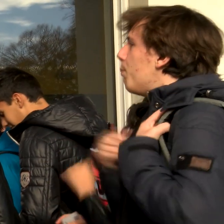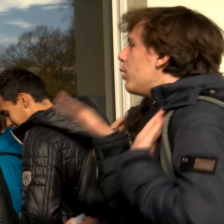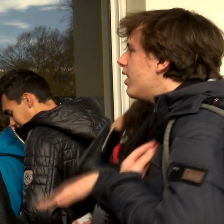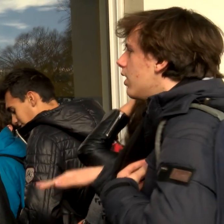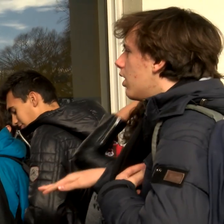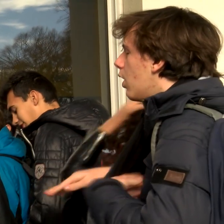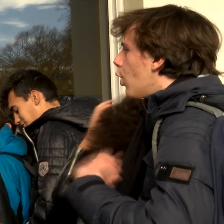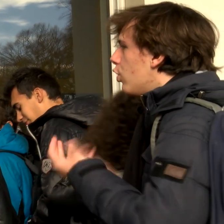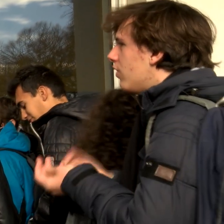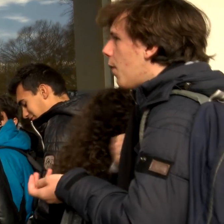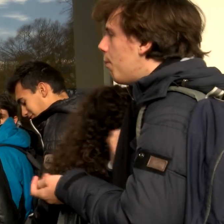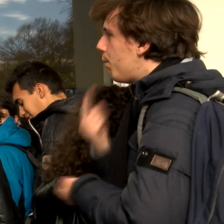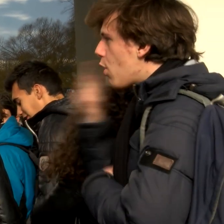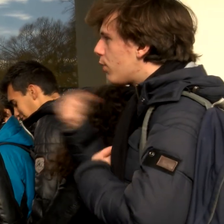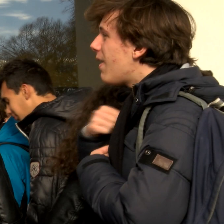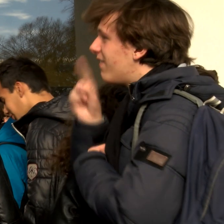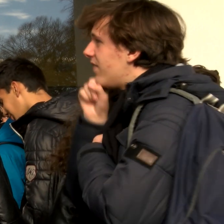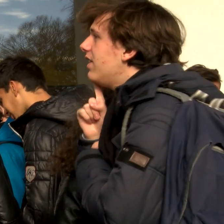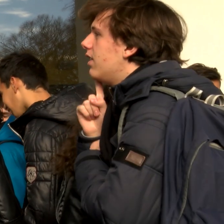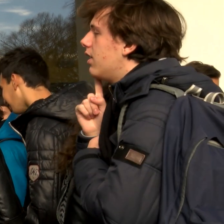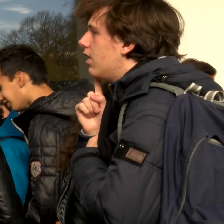va peut-être parler une autre langue qui n'est pas la vôtre,